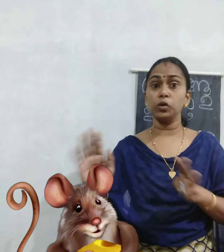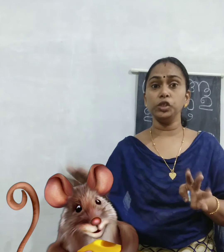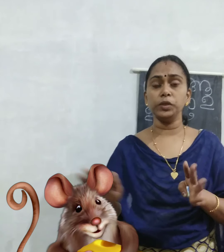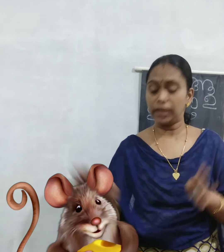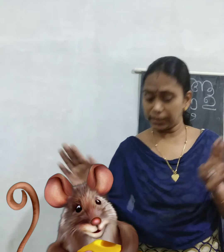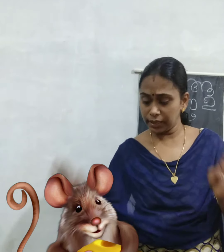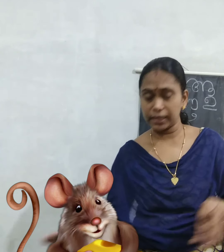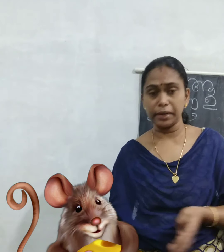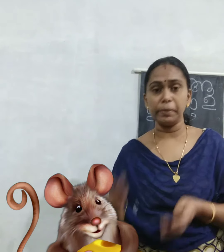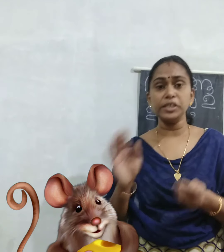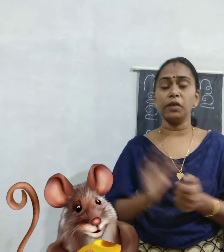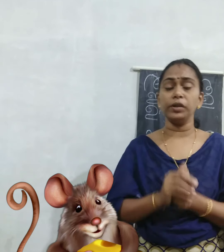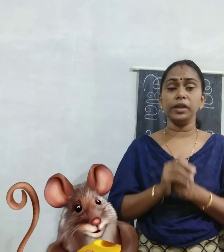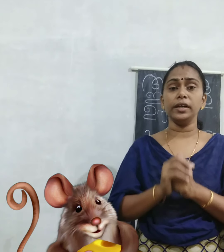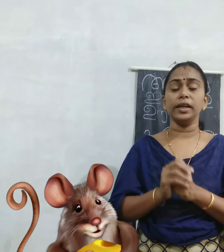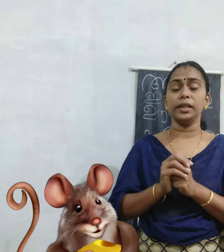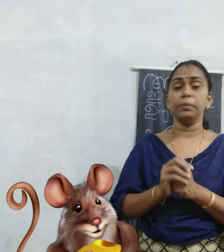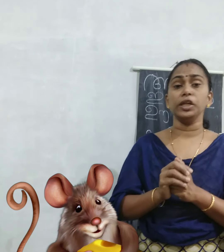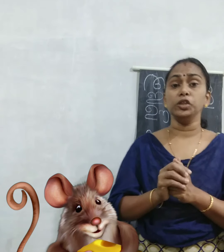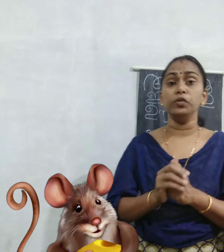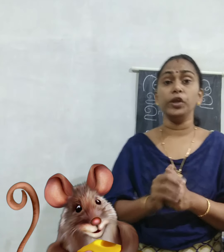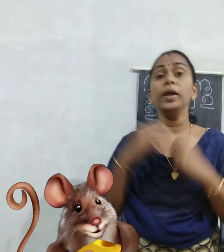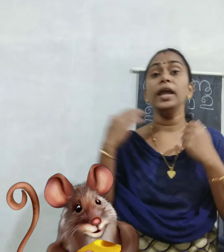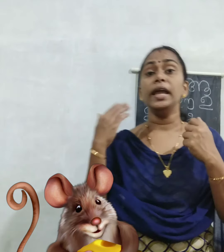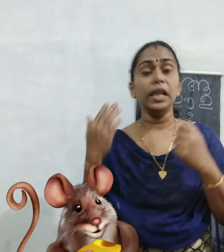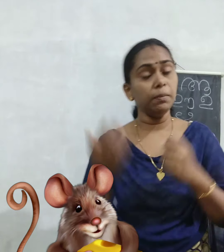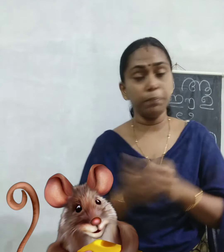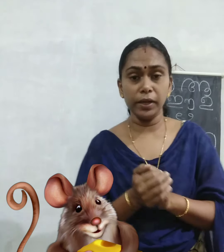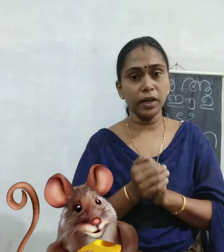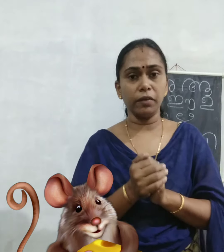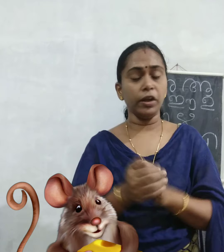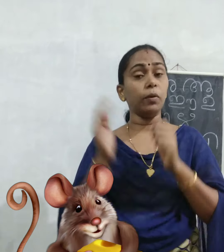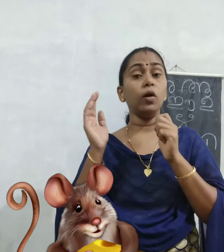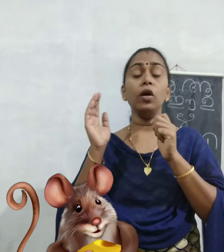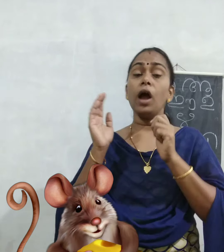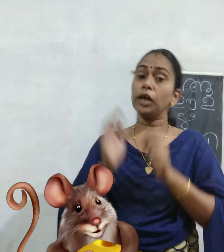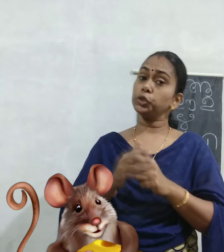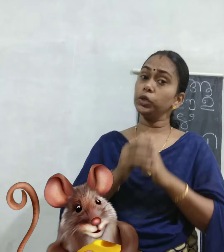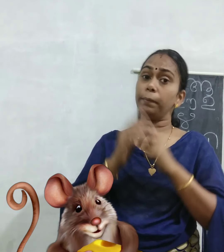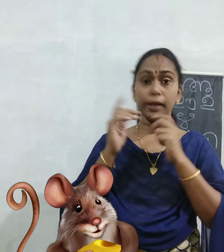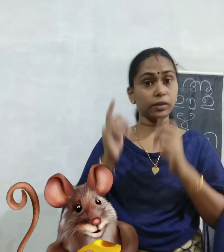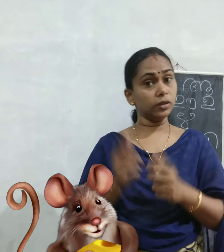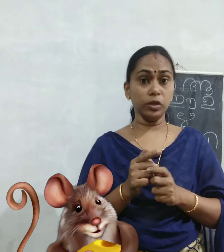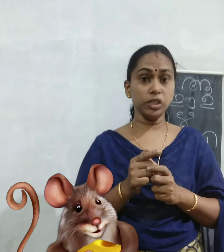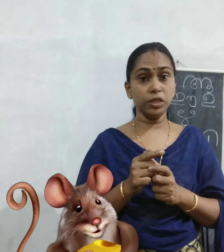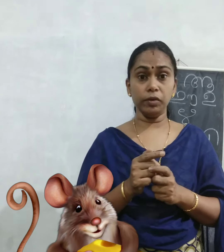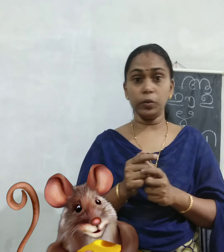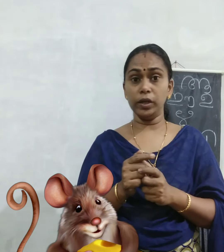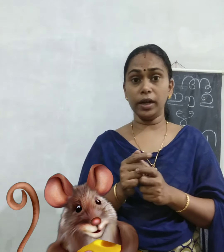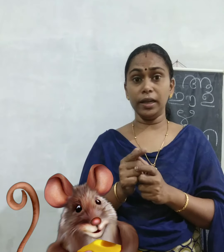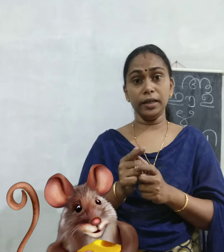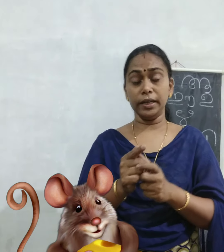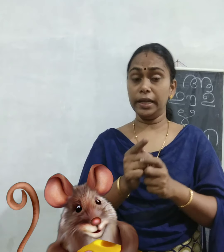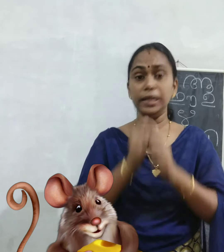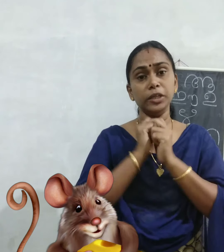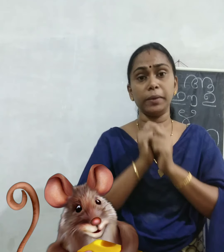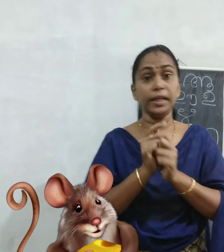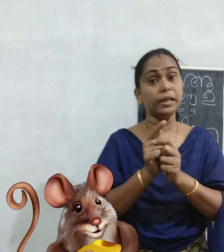ഒഴിച്ചു വെച്ചാൽ അതിലൊക്കെ നമ്മൾ ചവിട്ടിയിട്ടുണ്ടെങ്കിൽ നമുക്ക് എന്തുവരും, എലിപ്പനിയൊക്കെ വരും. അപ്പോ അസുഖം പരത്തുന്ന ഒരു ജീവി കൂടിയാണ് എലി എന്ന് പറയുന്നത്.